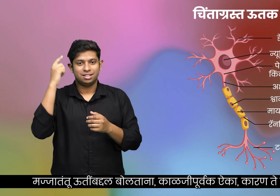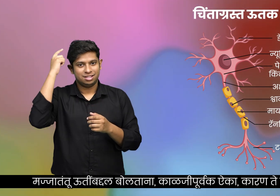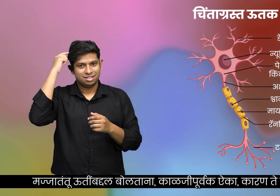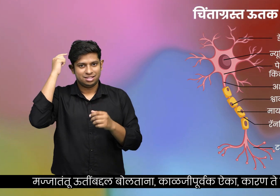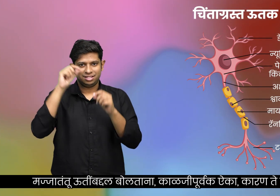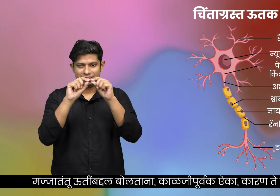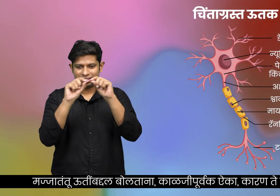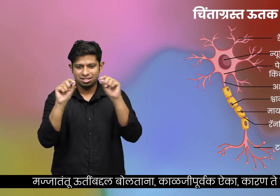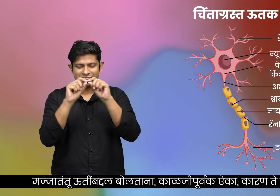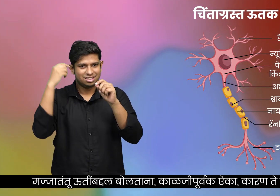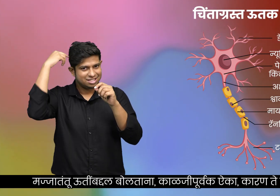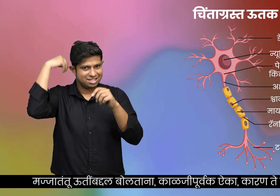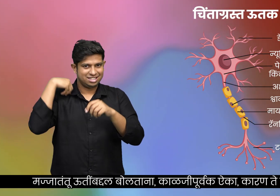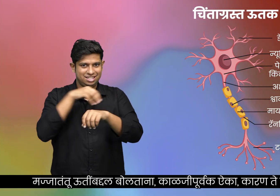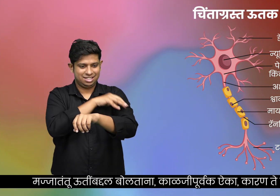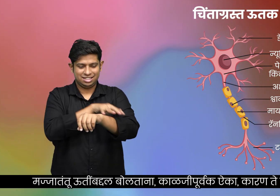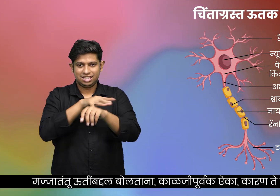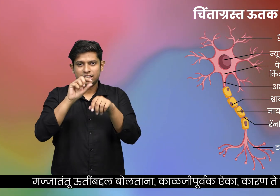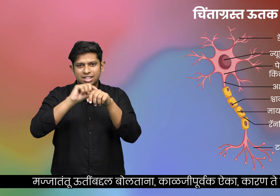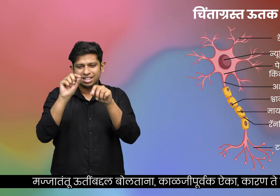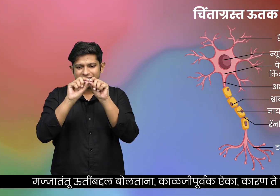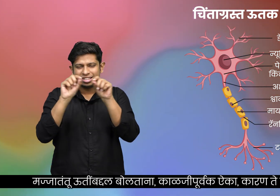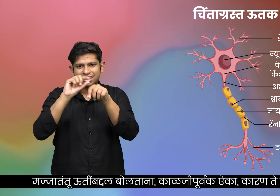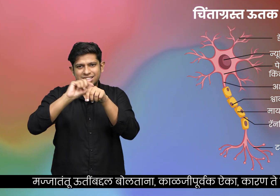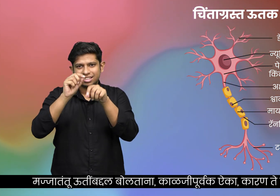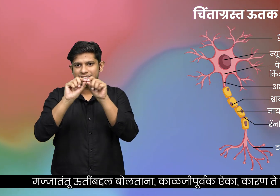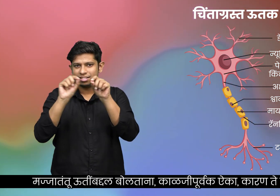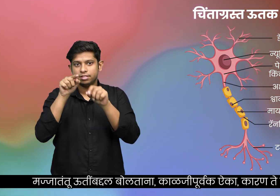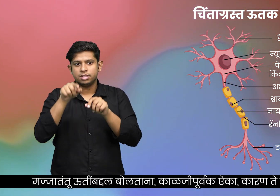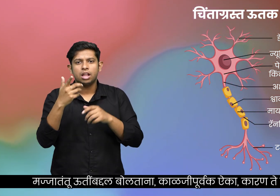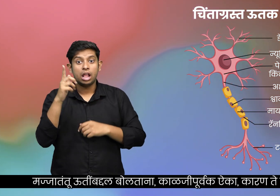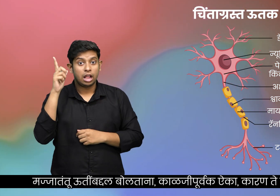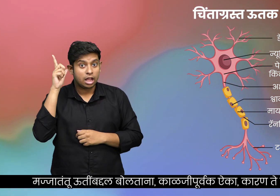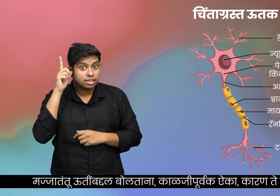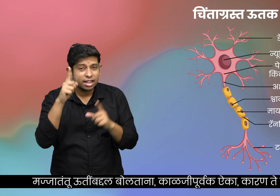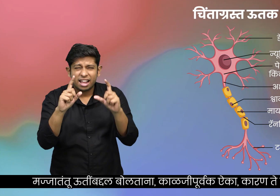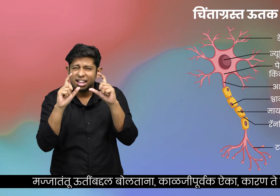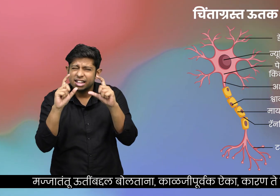मज्जातंतू ऊतीबद्दल बोलताना काळजीपूर्वक ऐका, कारण ते खूप महत्त्वाचे आहे.